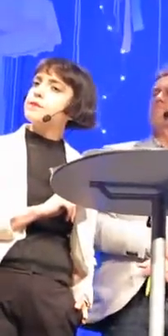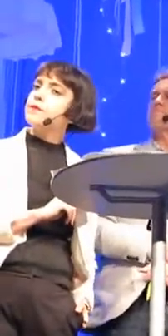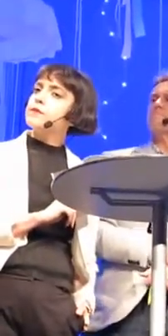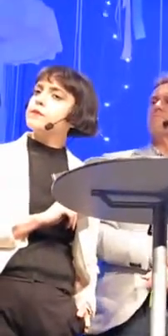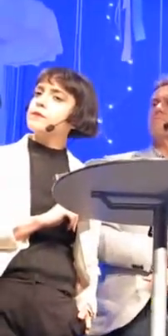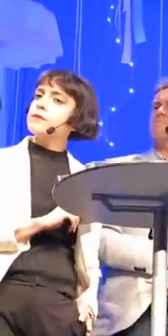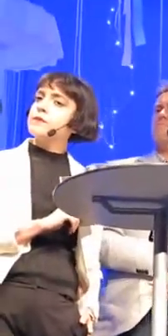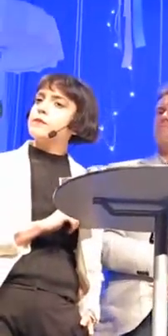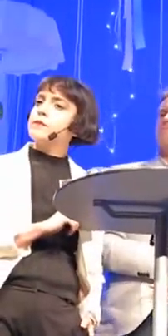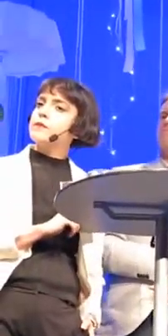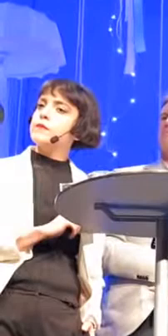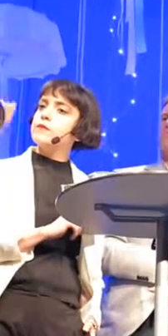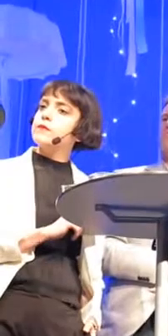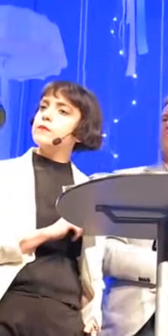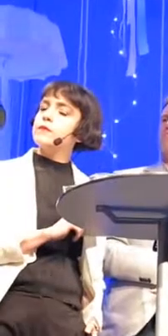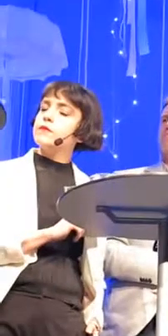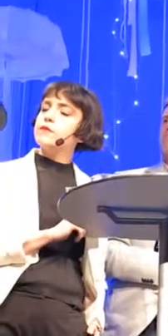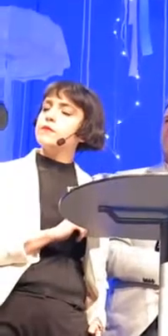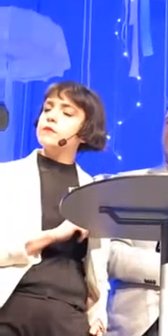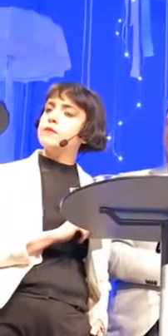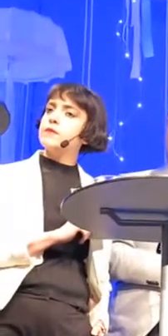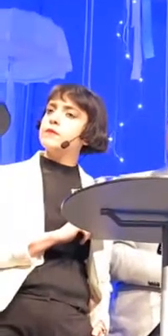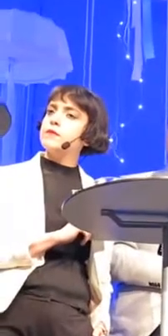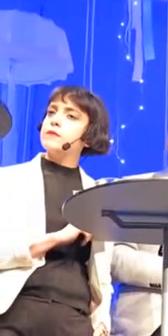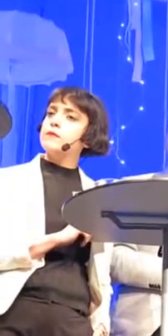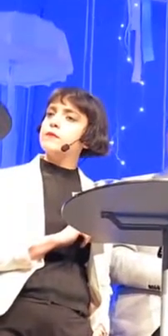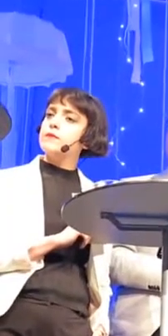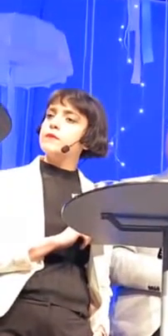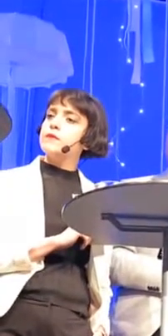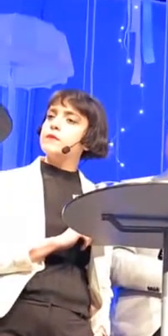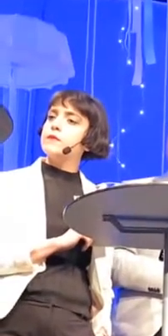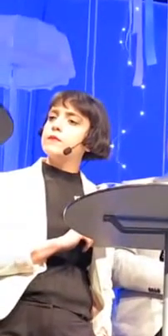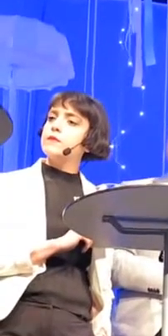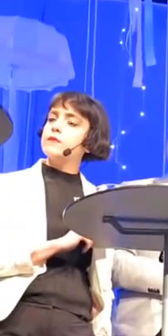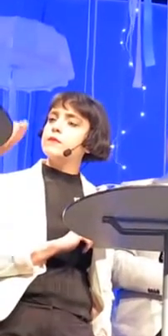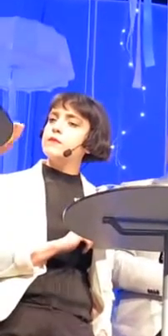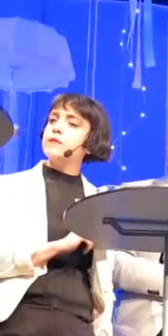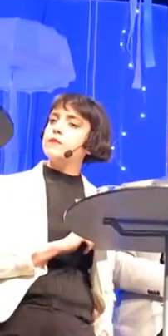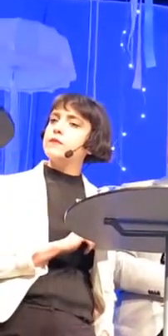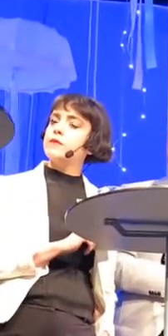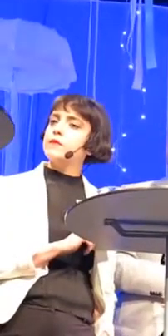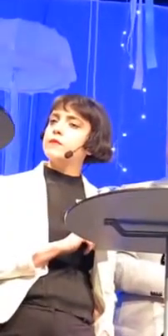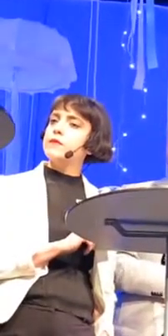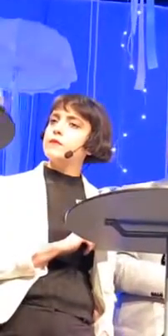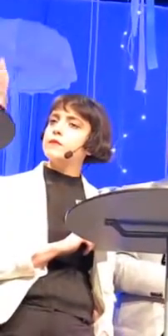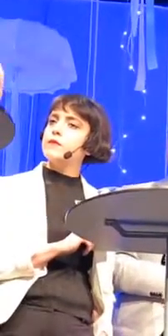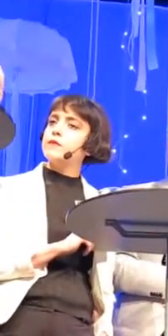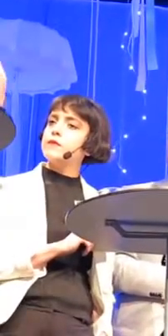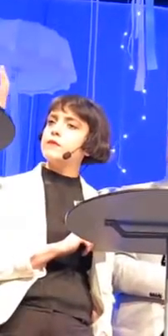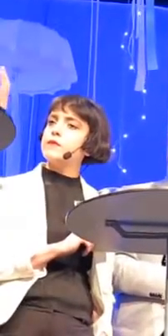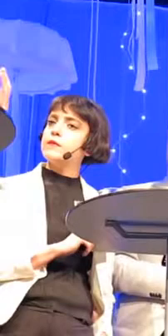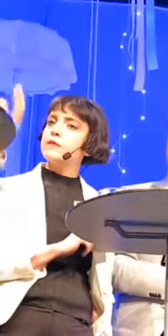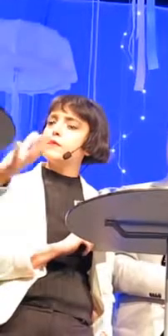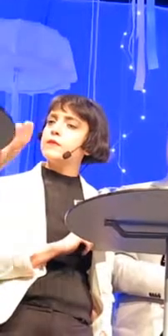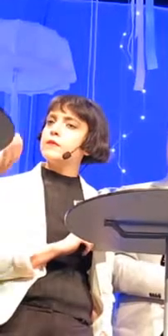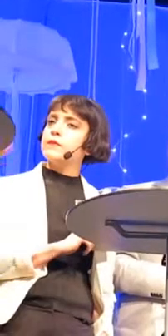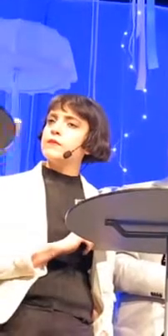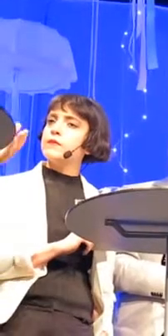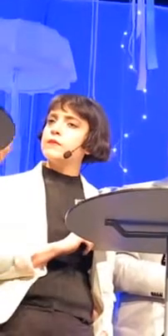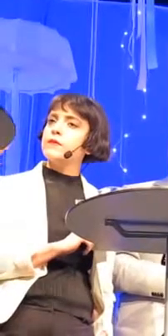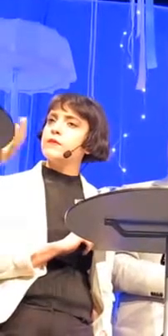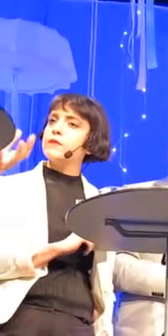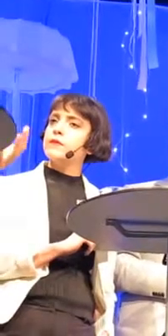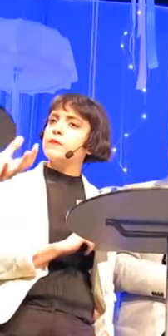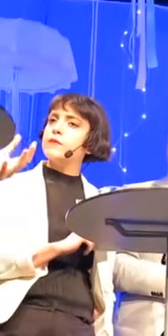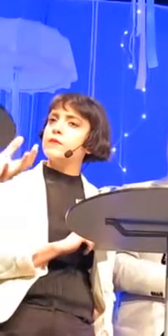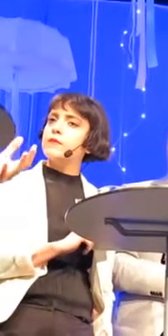lika klokt om att vi ska liksom höja skatten och försöka skatta bort det vi tycker är dåligt. Så att det vi lägger förslag på då, det är att införa och